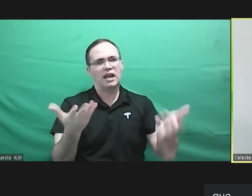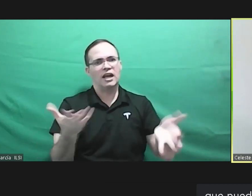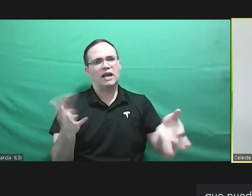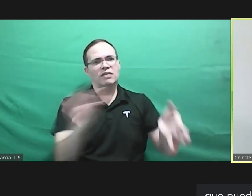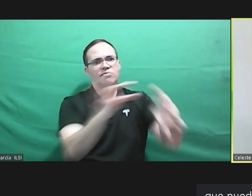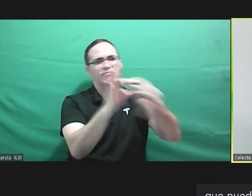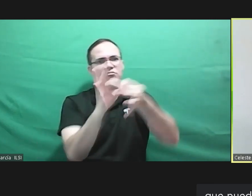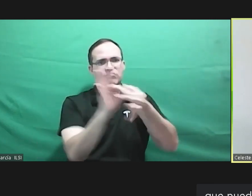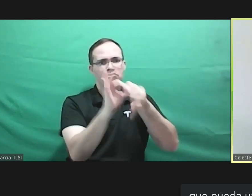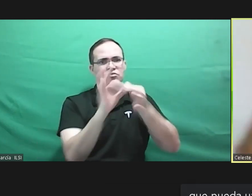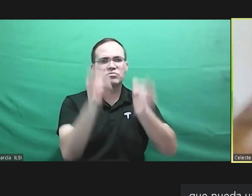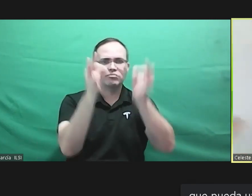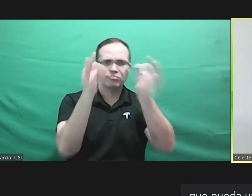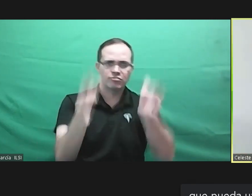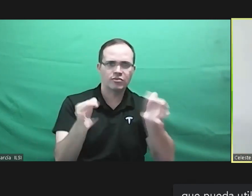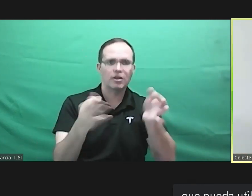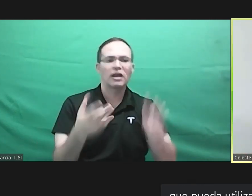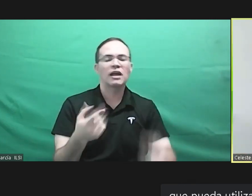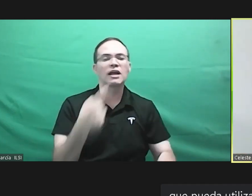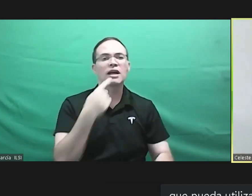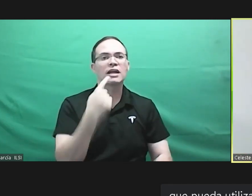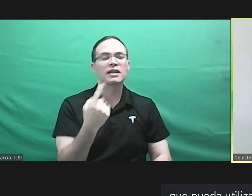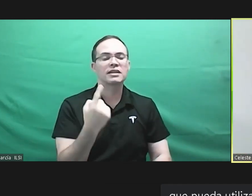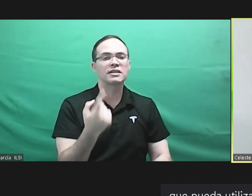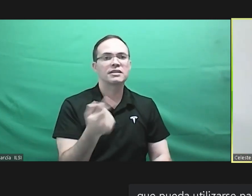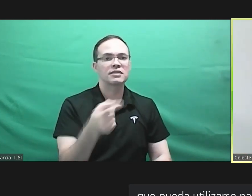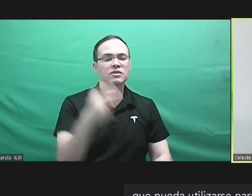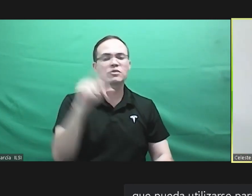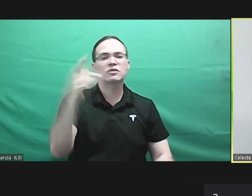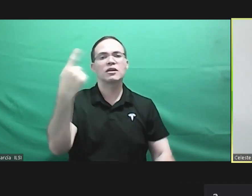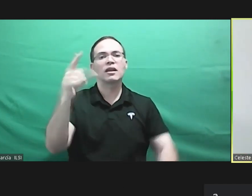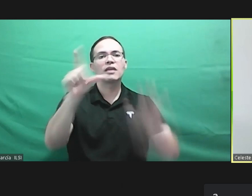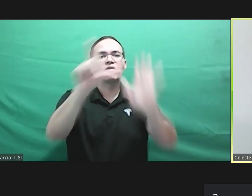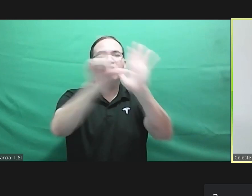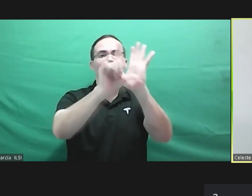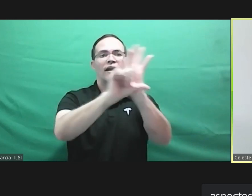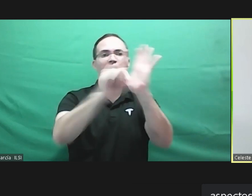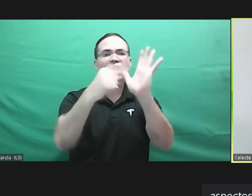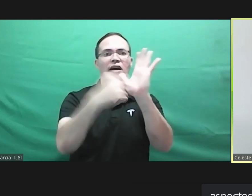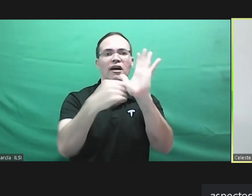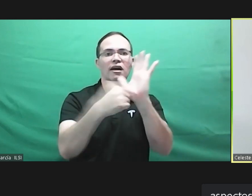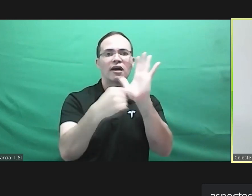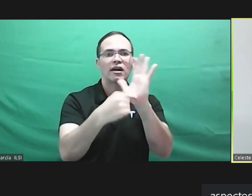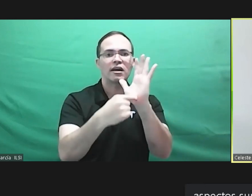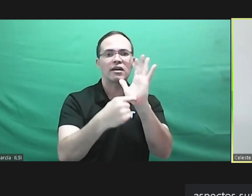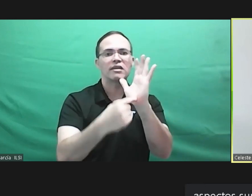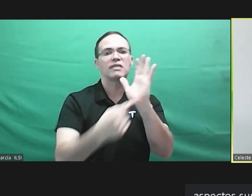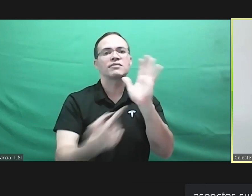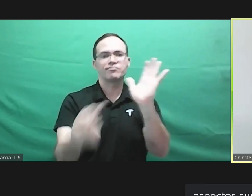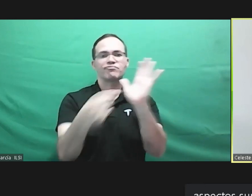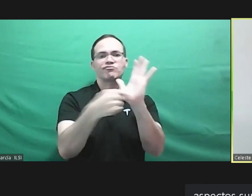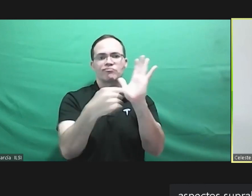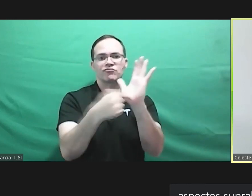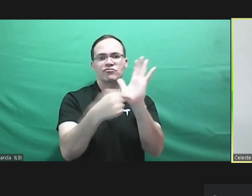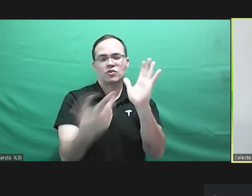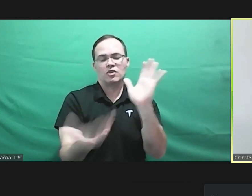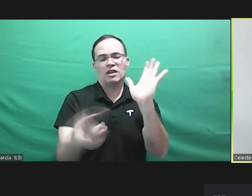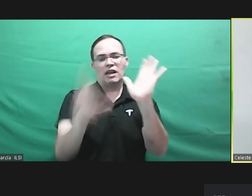bueno, los argumentos más supralegales, digamos, de la Convención.